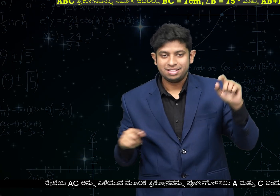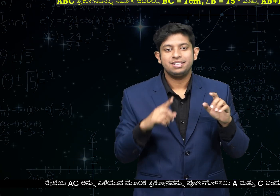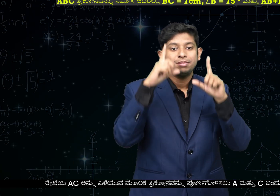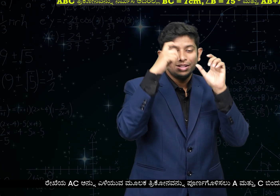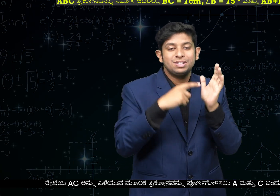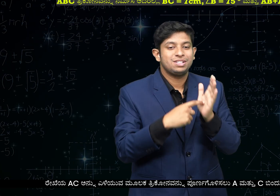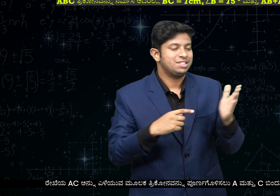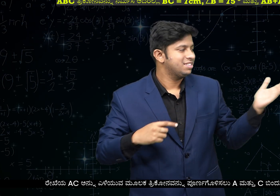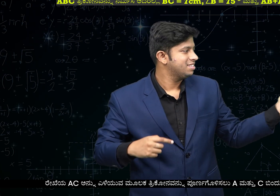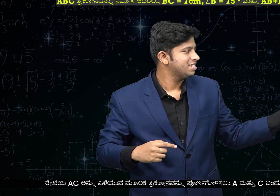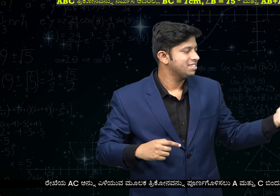ಸೇರಿಸಿ.